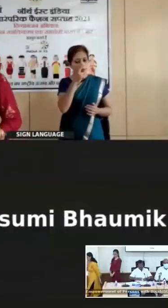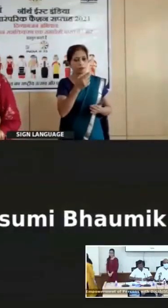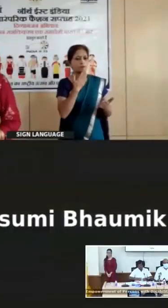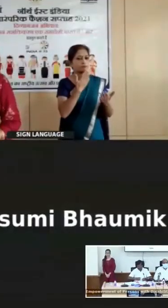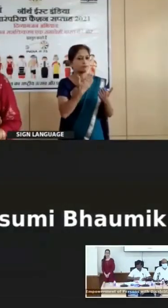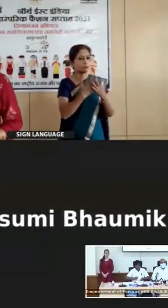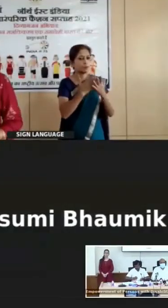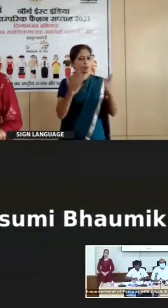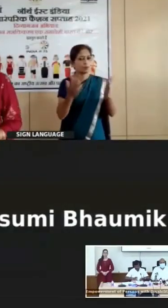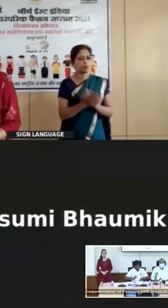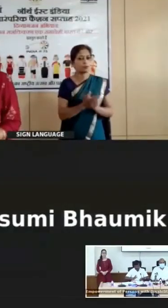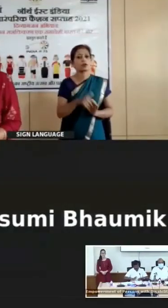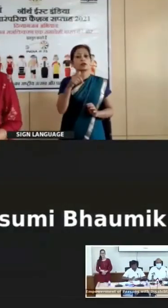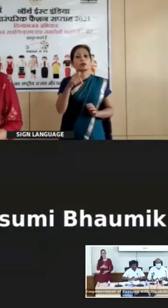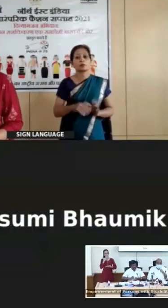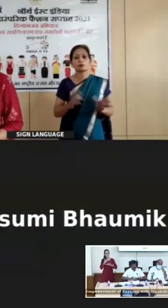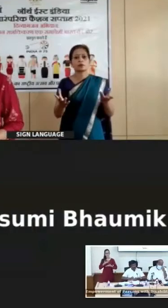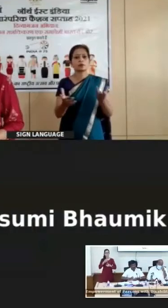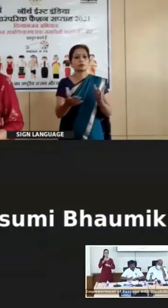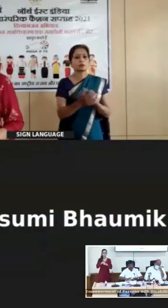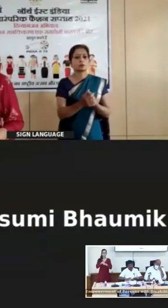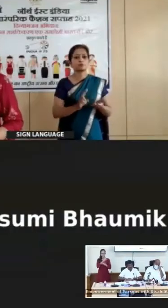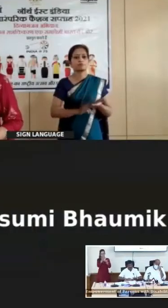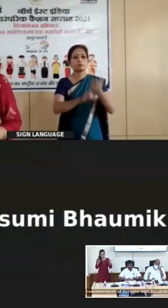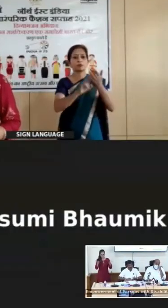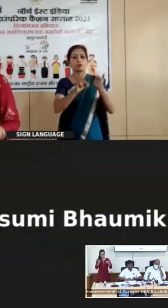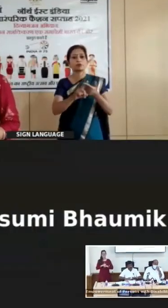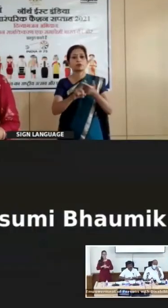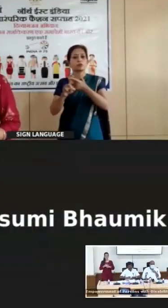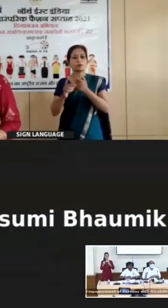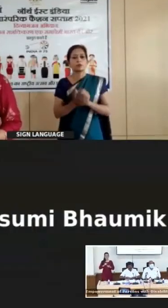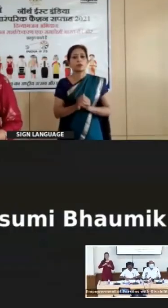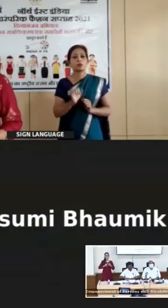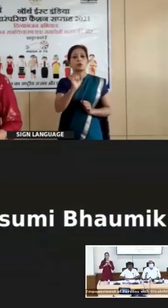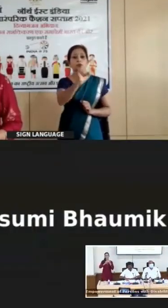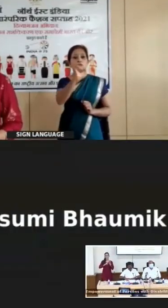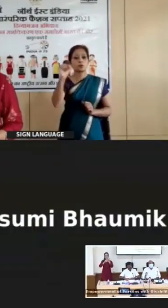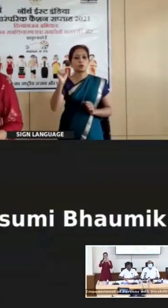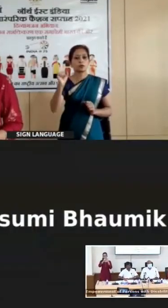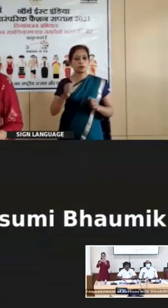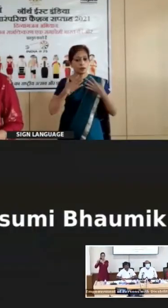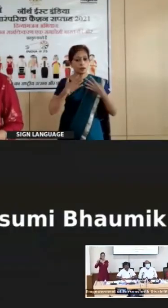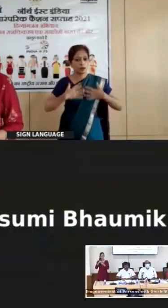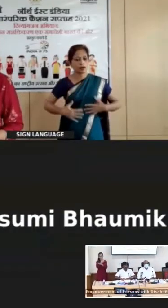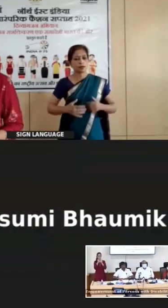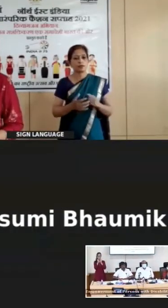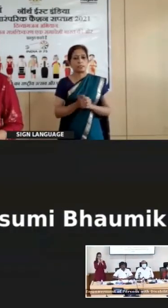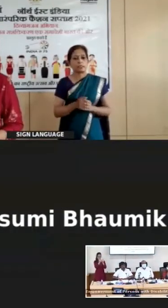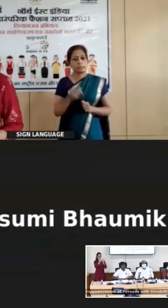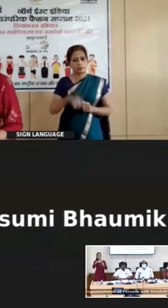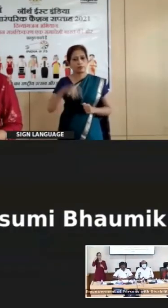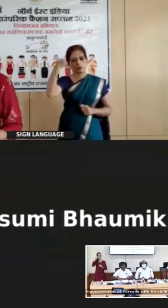मैडम। और अब आइए चलते हैं उत्तर पूर्वी पारंपरिक वेशभूषा की एक झलक देखते हैं इस वीडियो के माध्यम से।